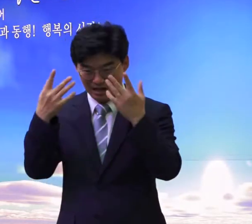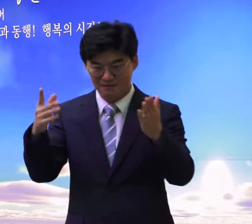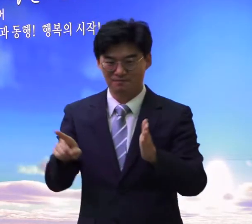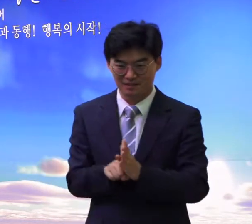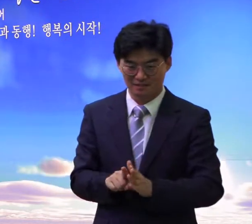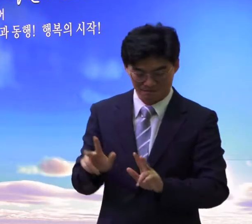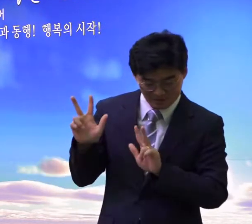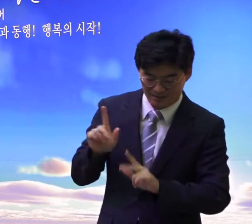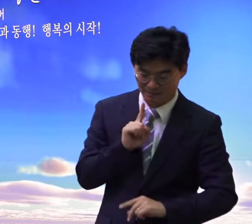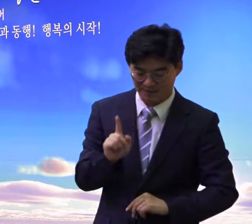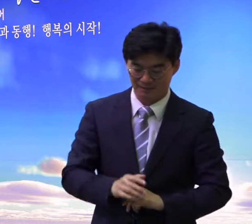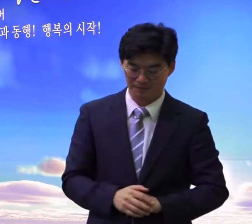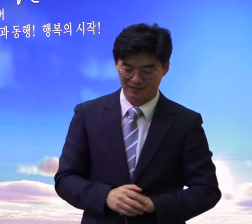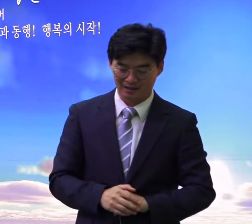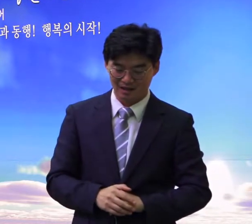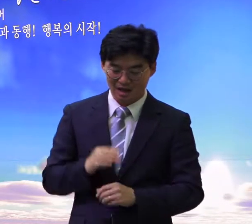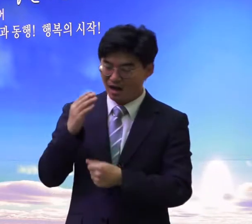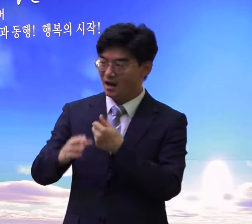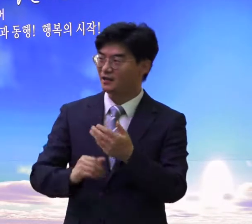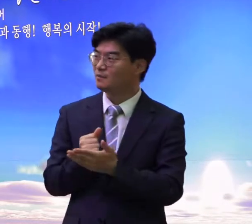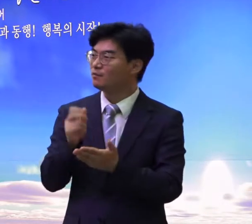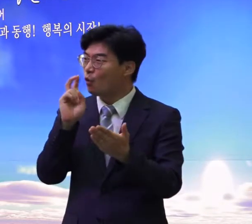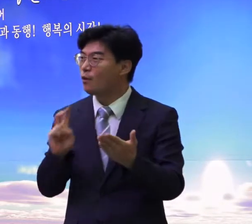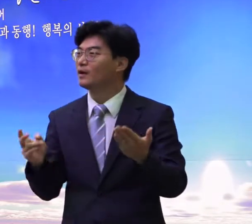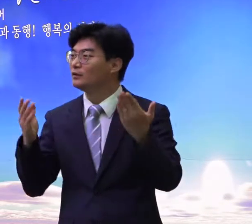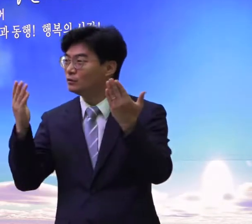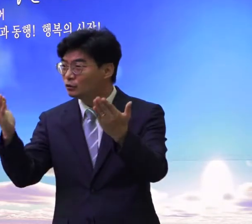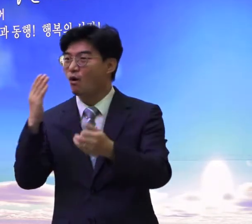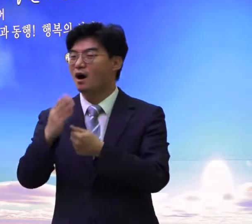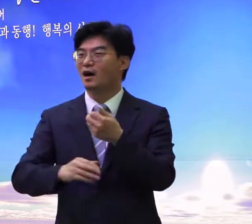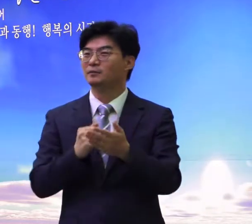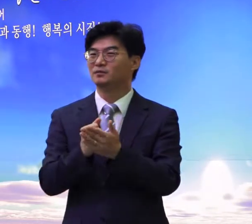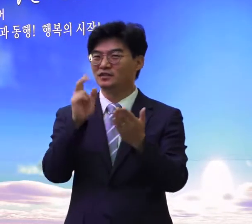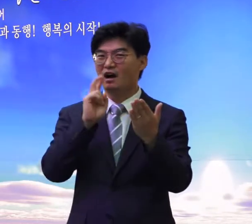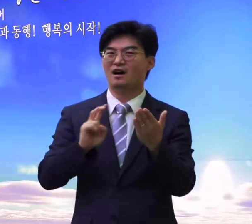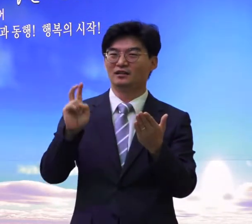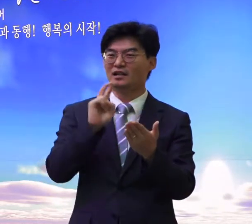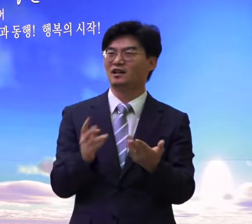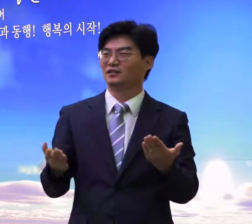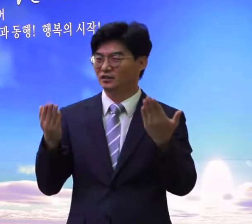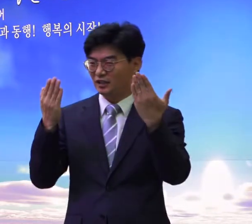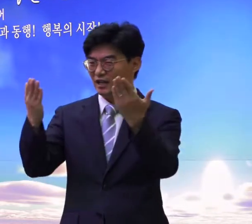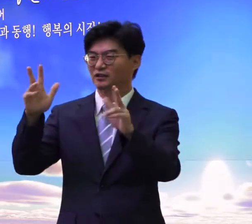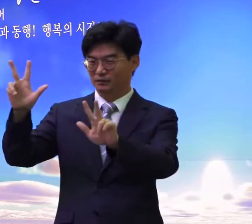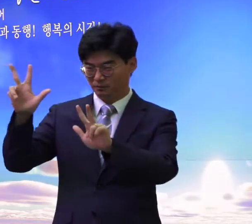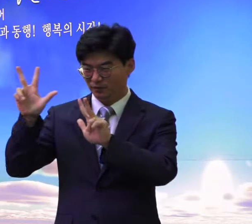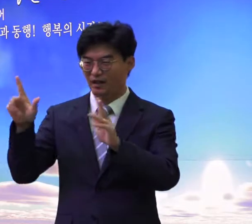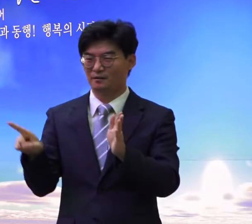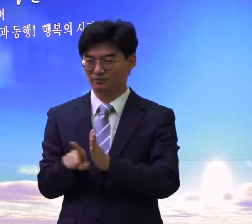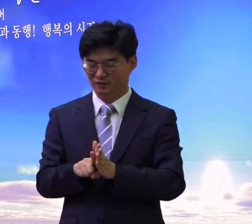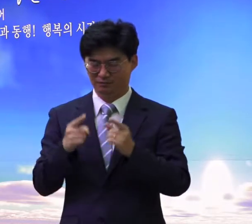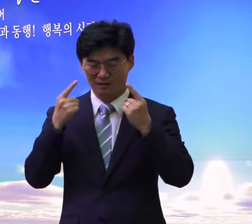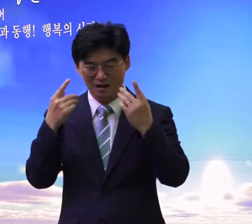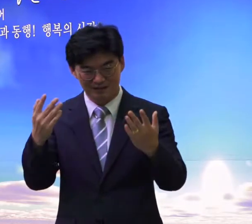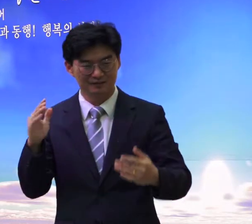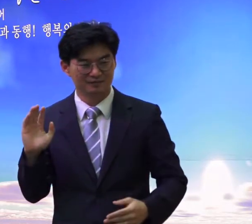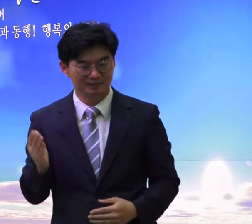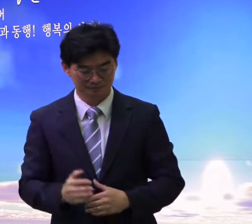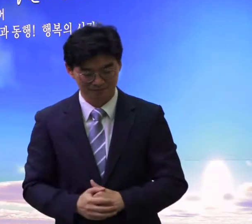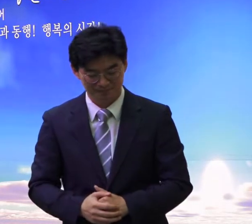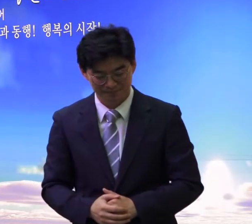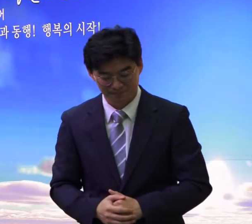그 상황에서 내가 하나님을 노래하고 내가 하나님을 찬양하겠습니다 라고 결단했던 것입니다.